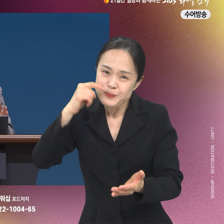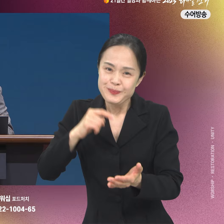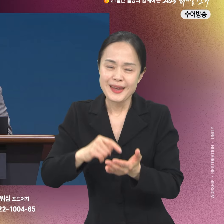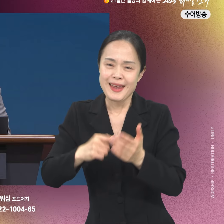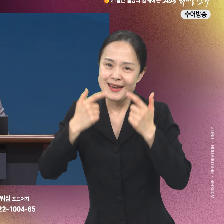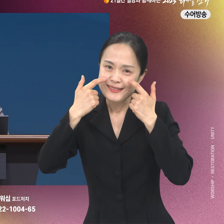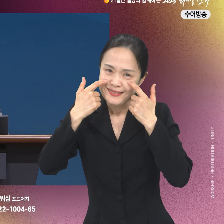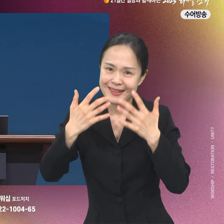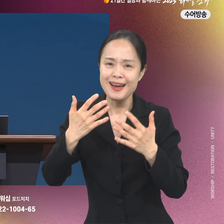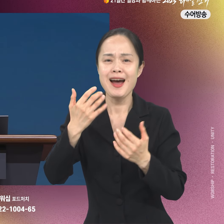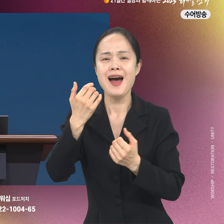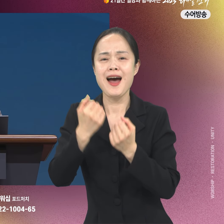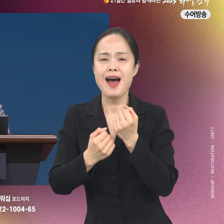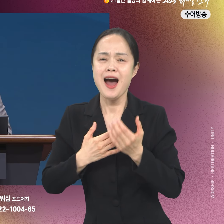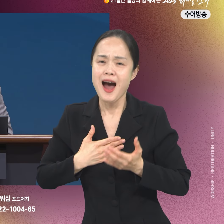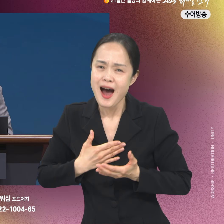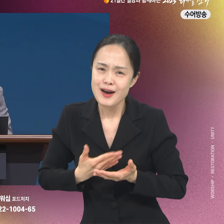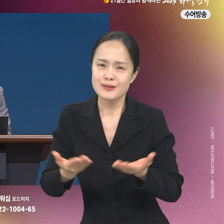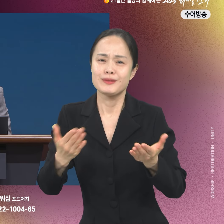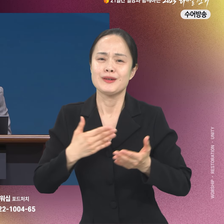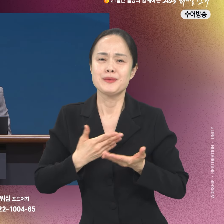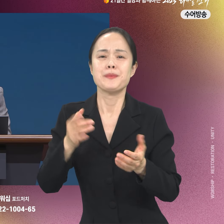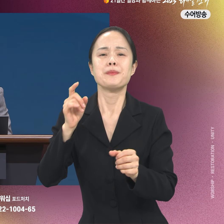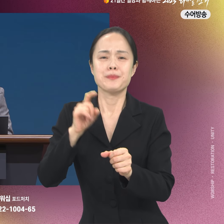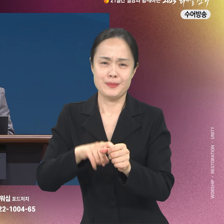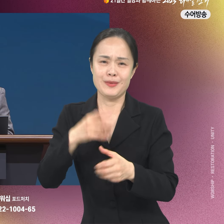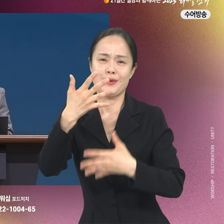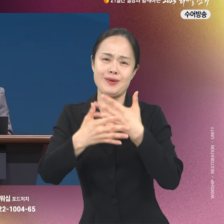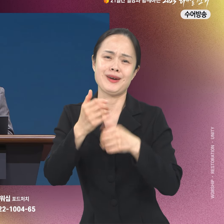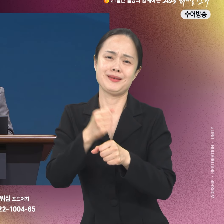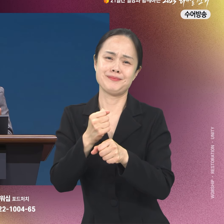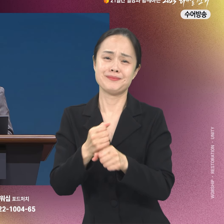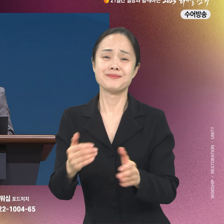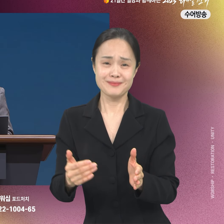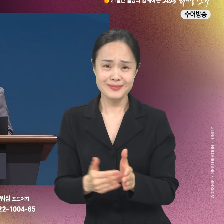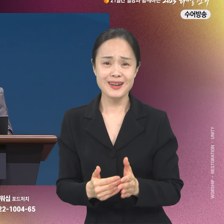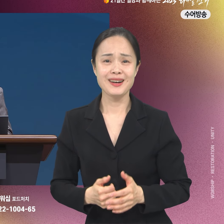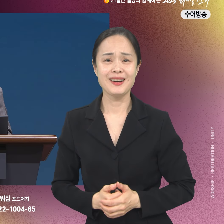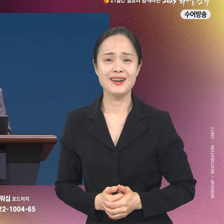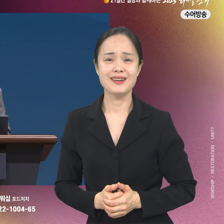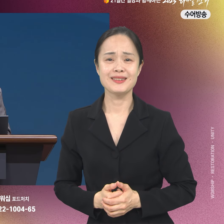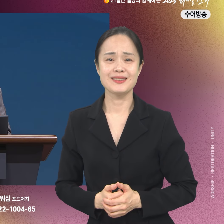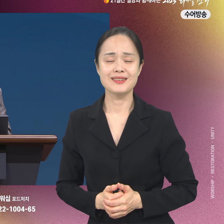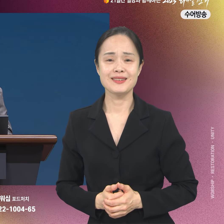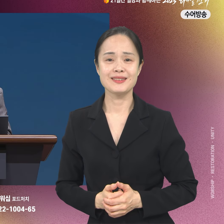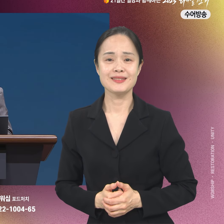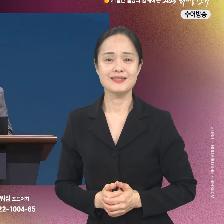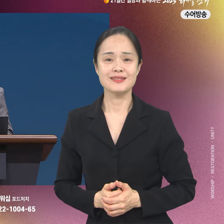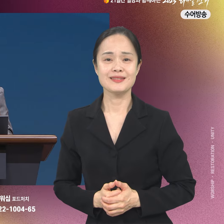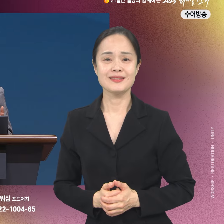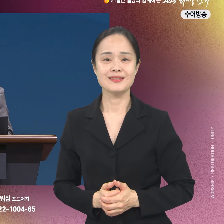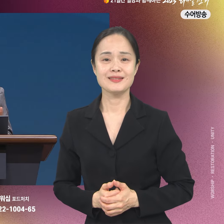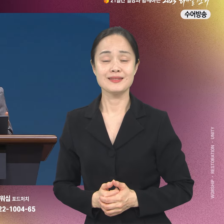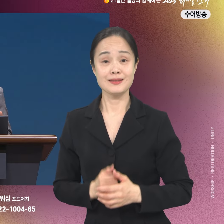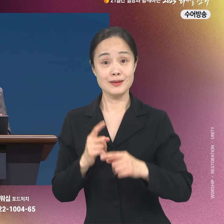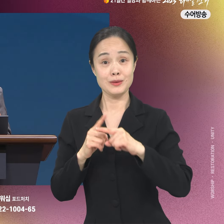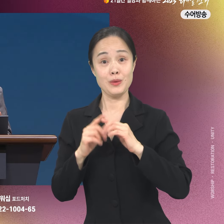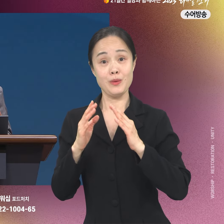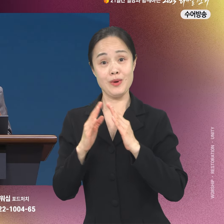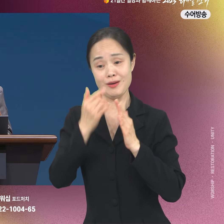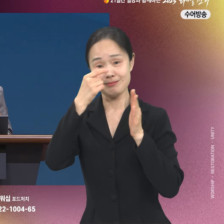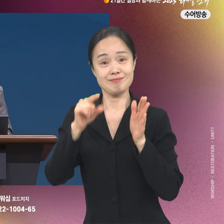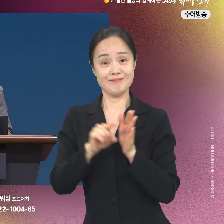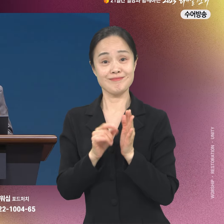저희가 교회 안에만 있다 보면요, 저희끼리는 굉장히 편하게 나누는 용어와 대화